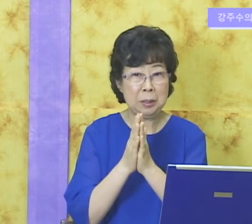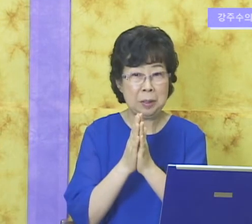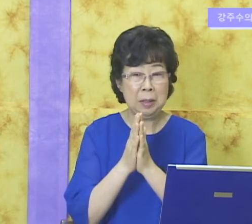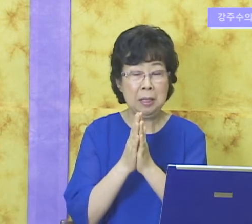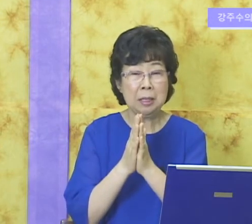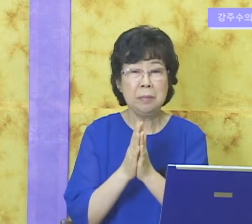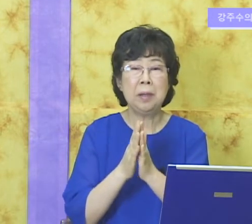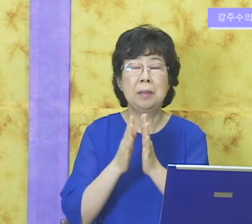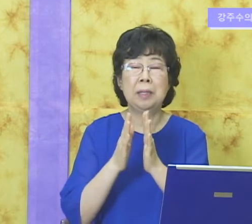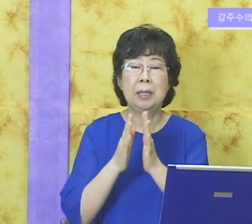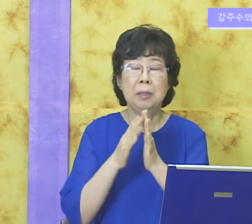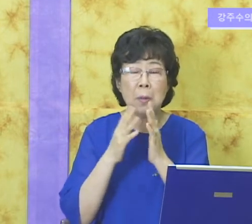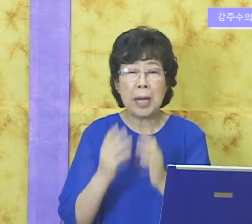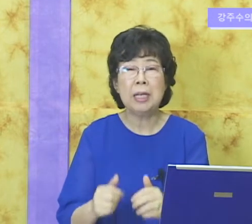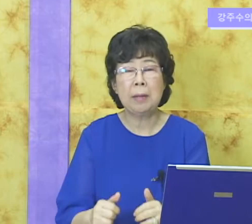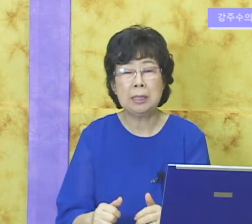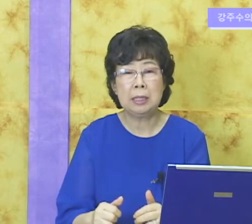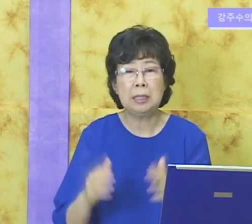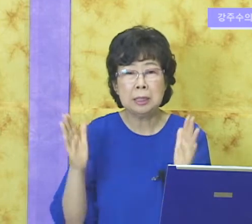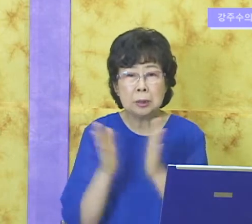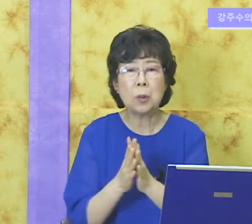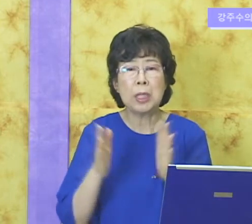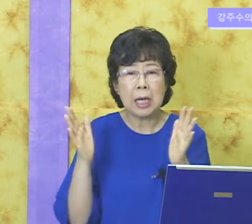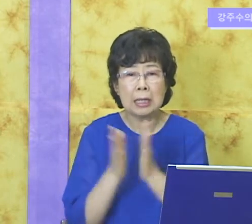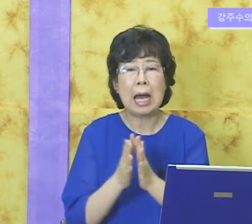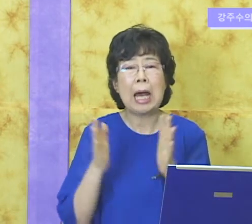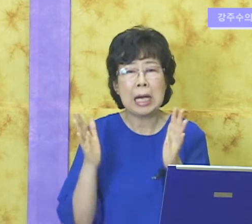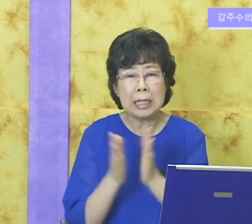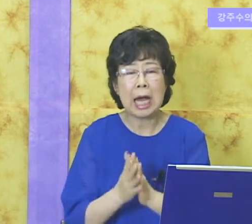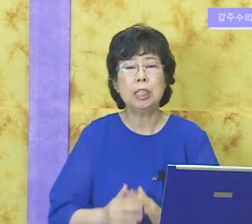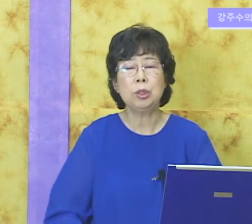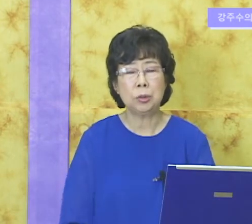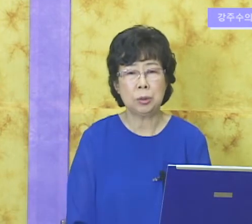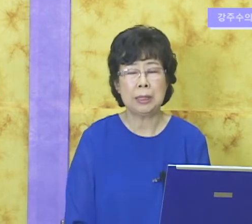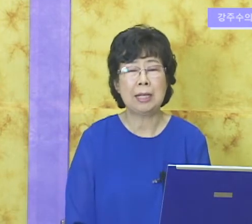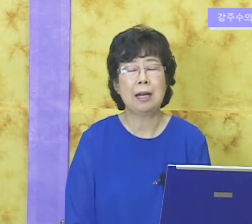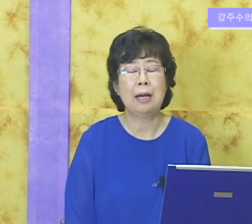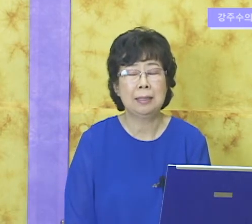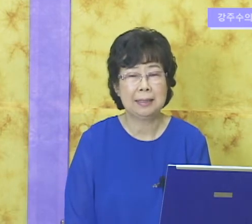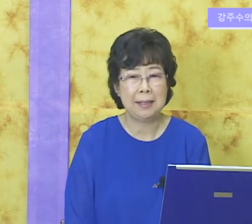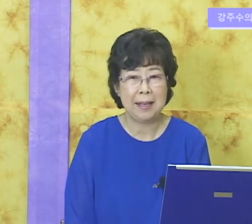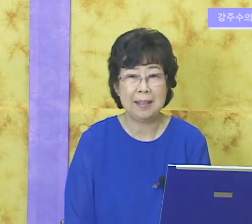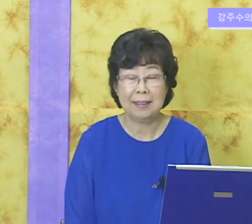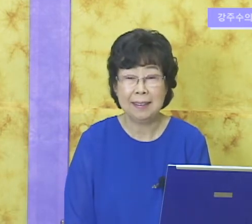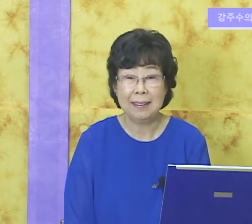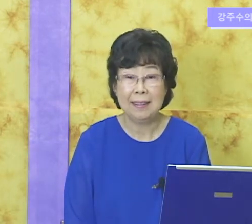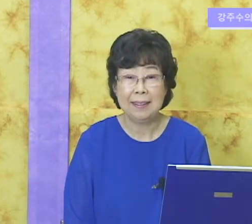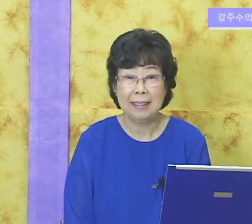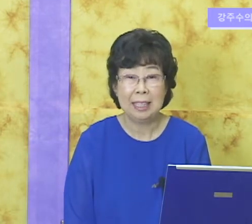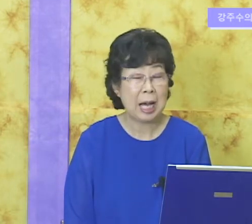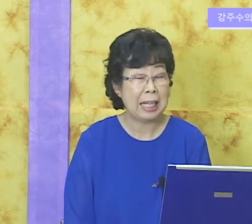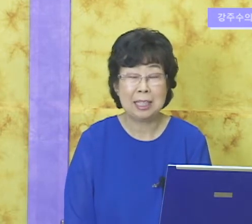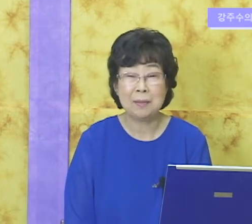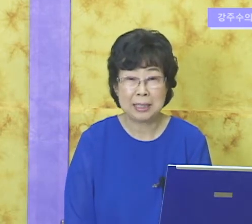냈죠. 그러면 농아인이 봤을 때는 소리가 다 나는 줄 생각하는 거예요. 안